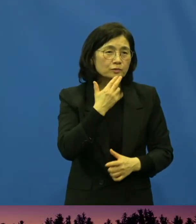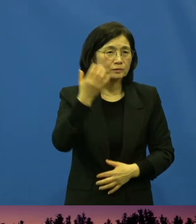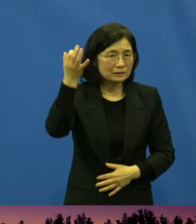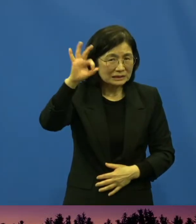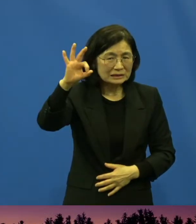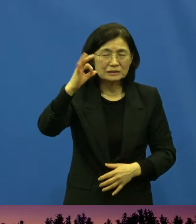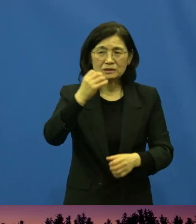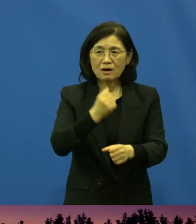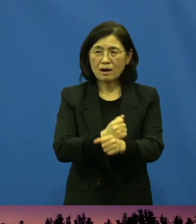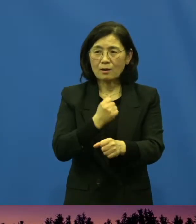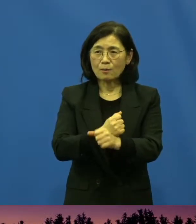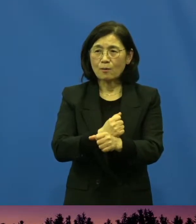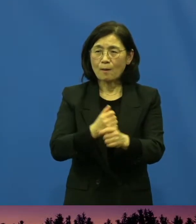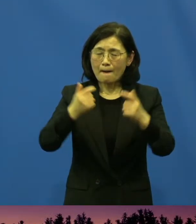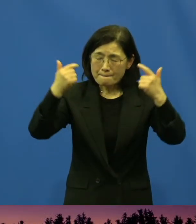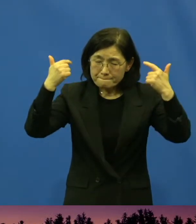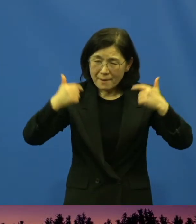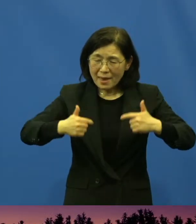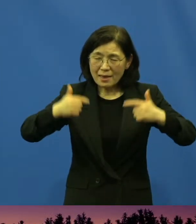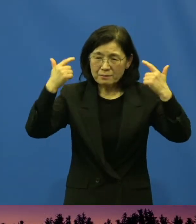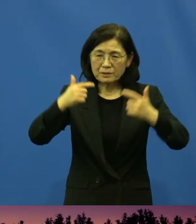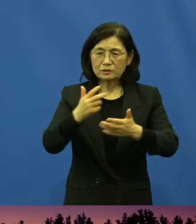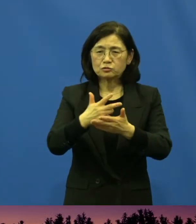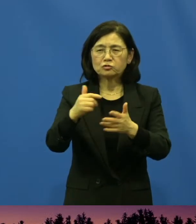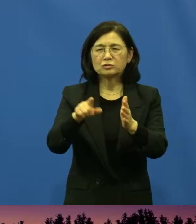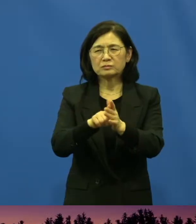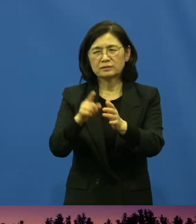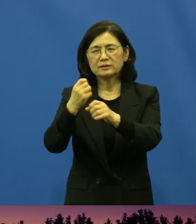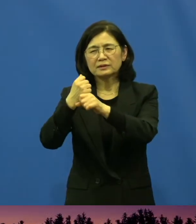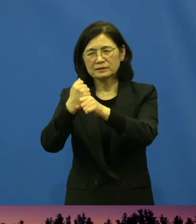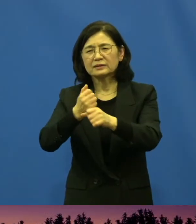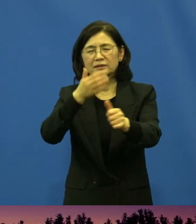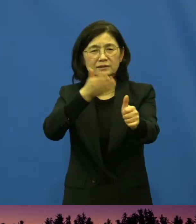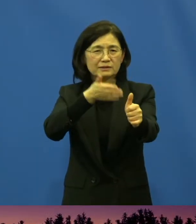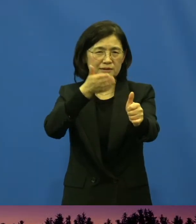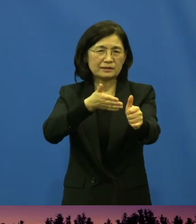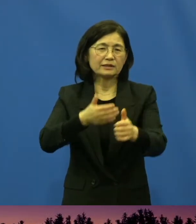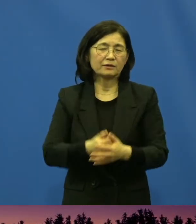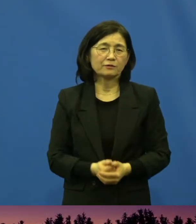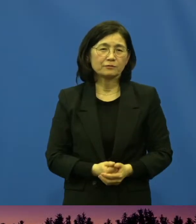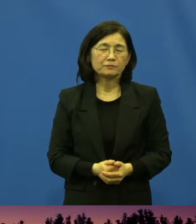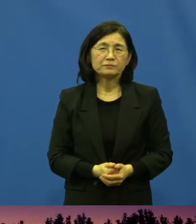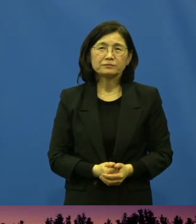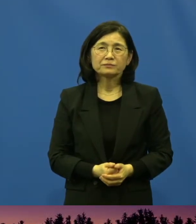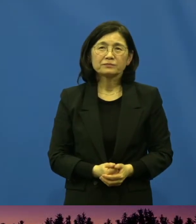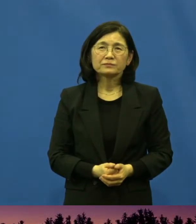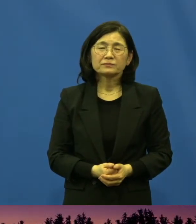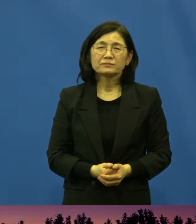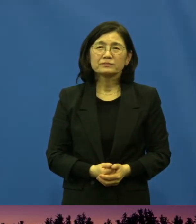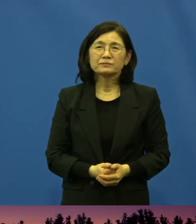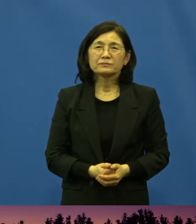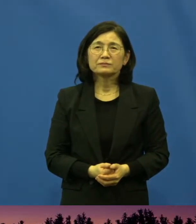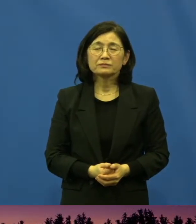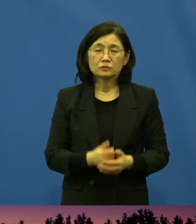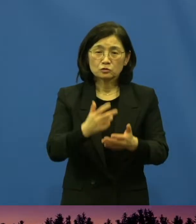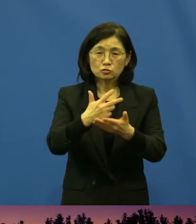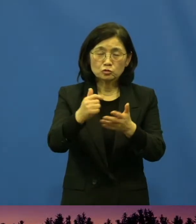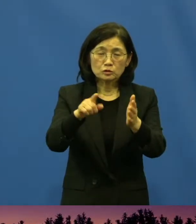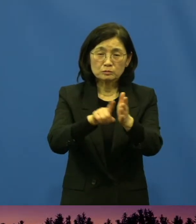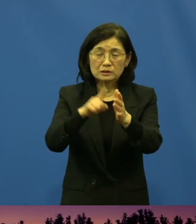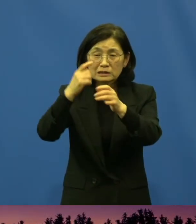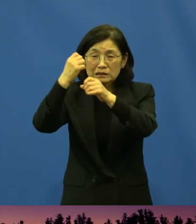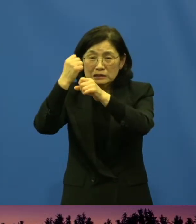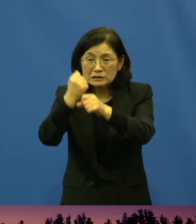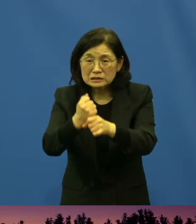주님을 의지하고. 여러분, 주님을 의지한다는 게 뭘까요? 여러분, 그분의 말씀 앞에 나아가는